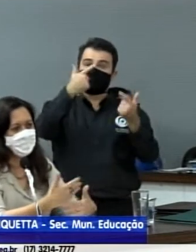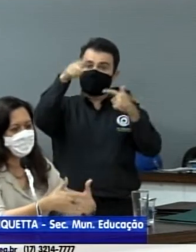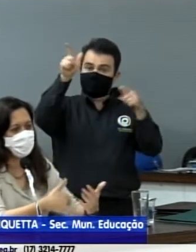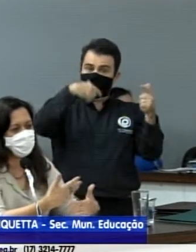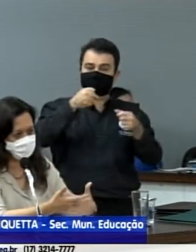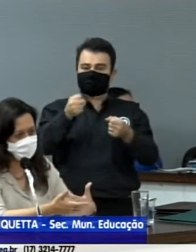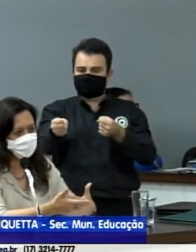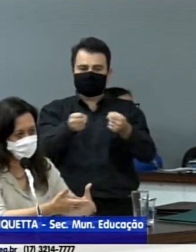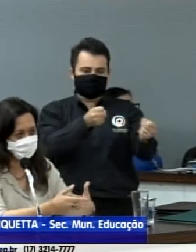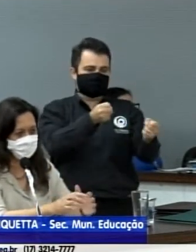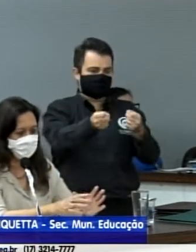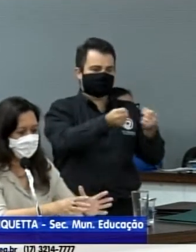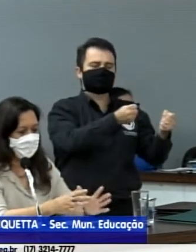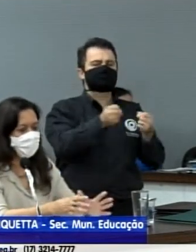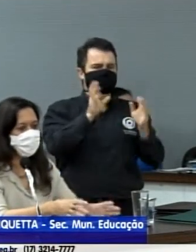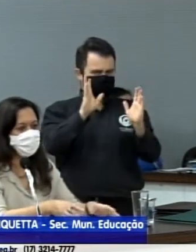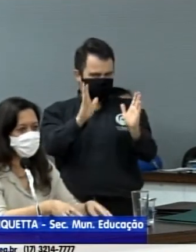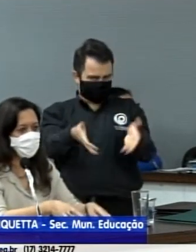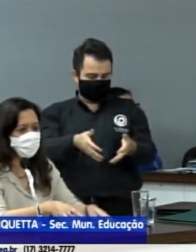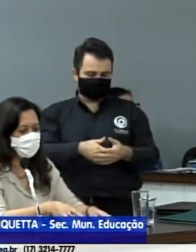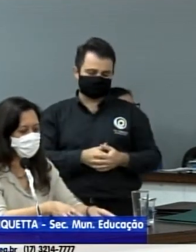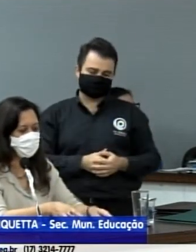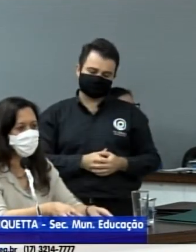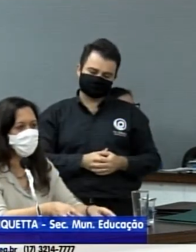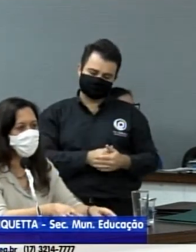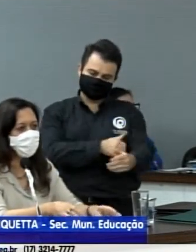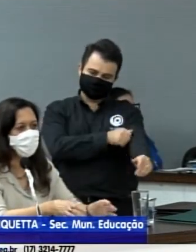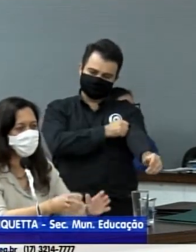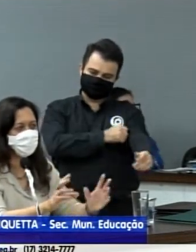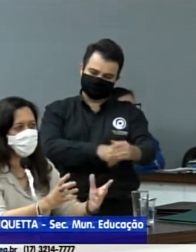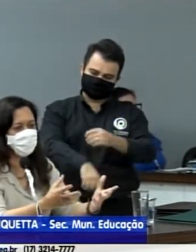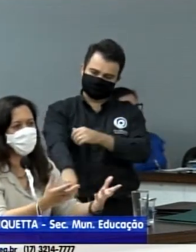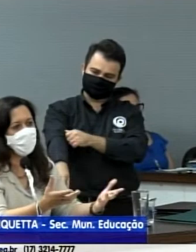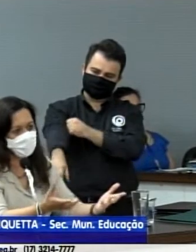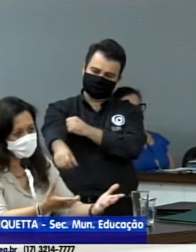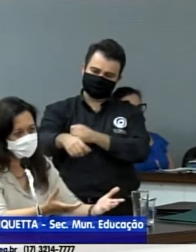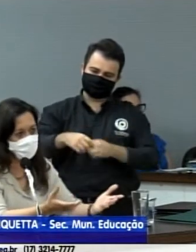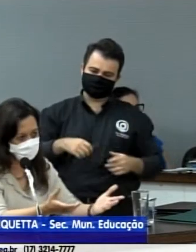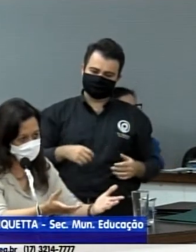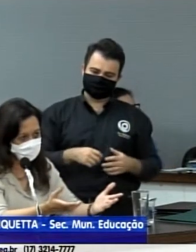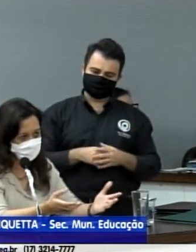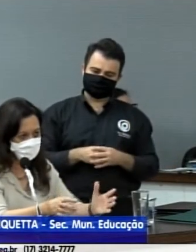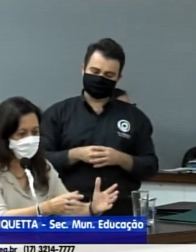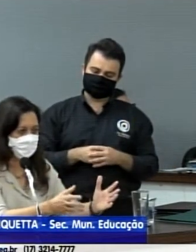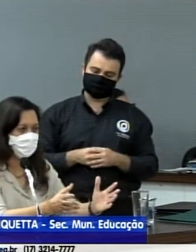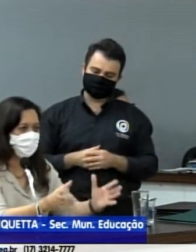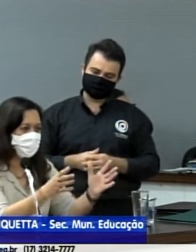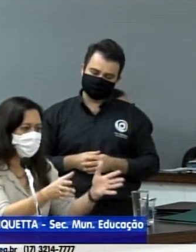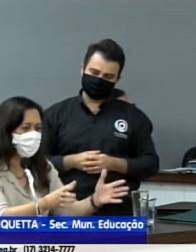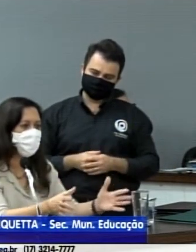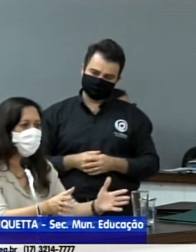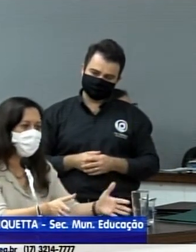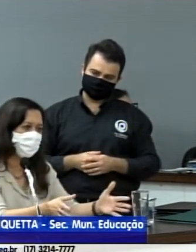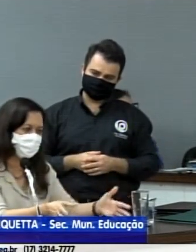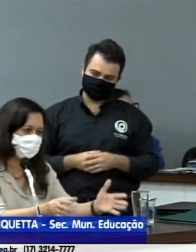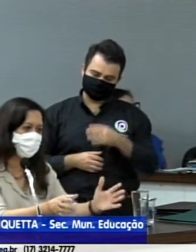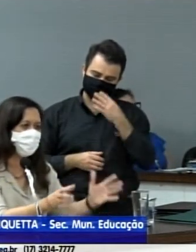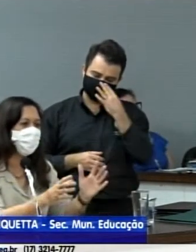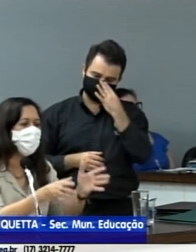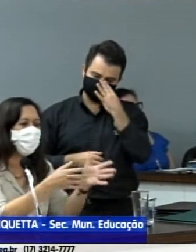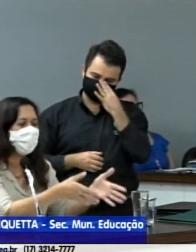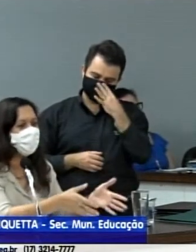nós chamamos. Acontece que hoje eu não tenho cargos que a gente chama de cargos bons, né, que foram cargos que eu